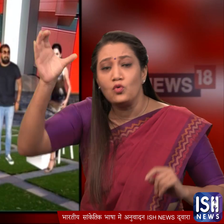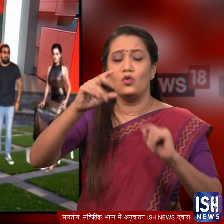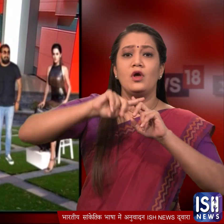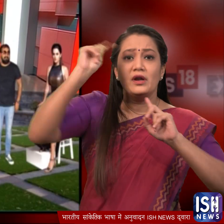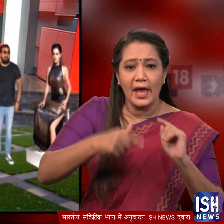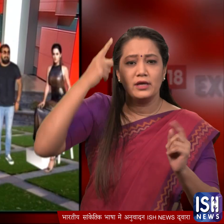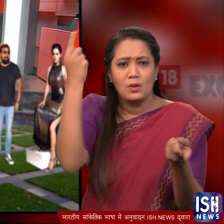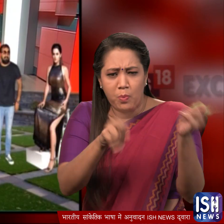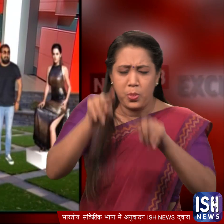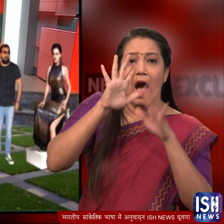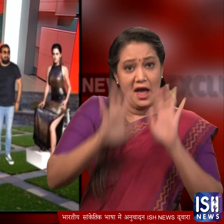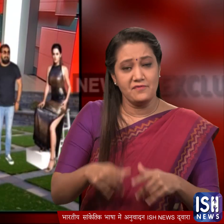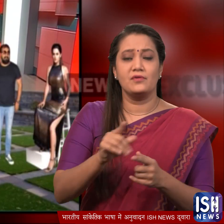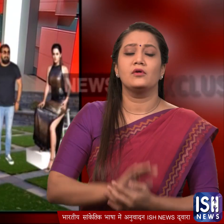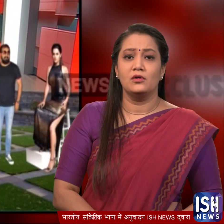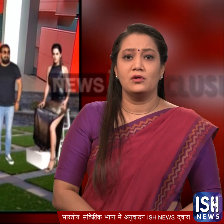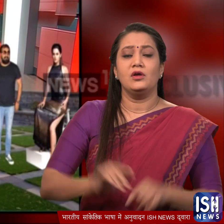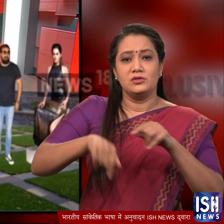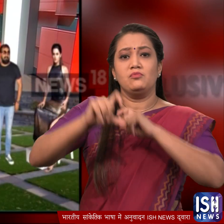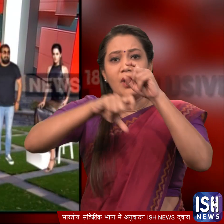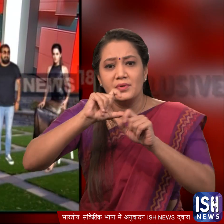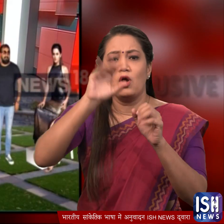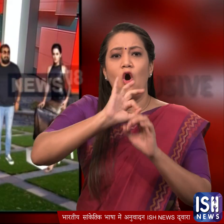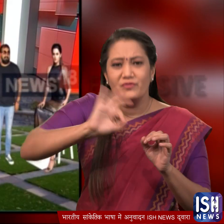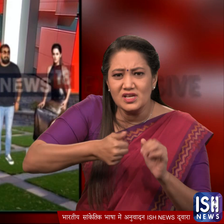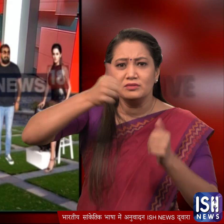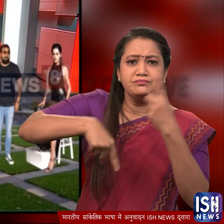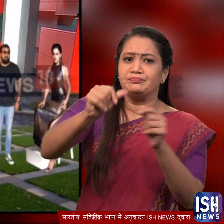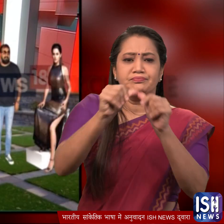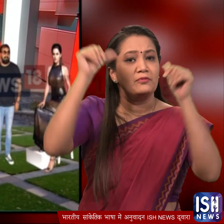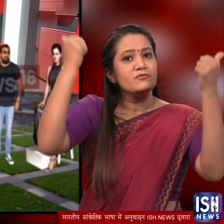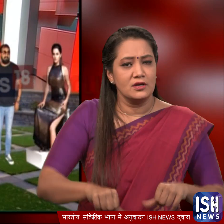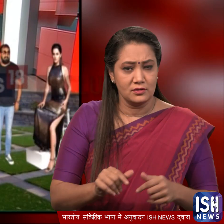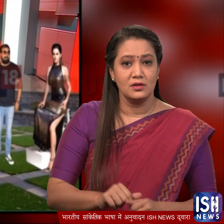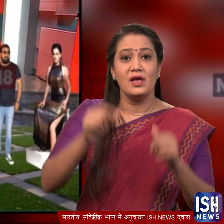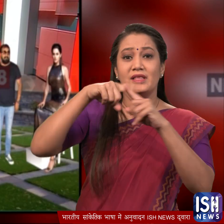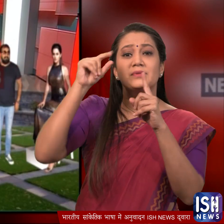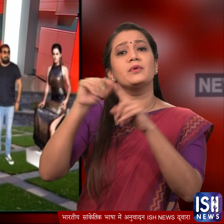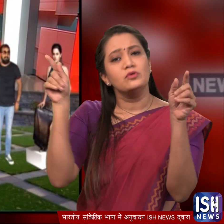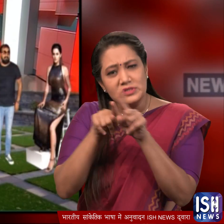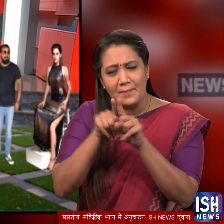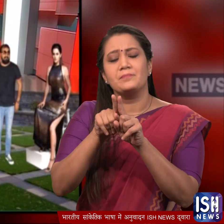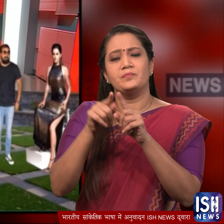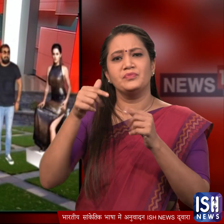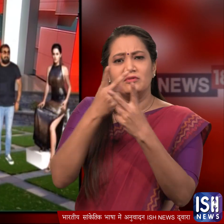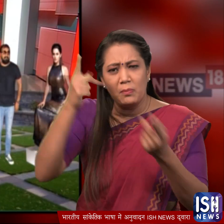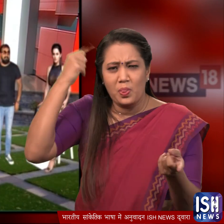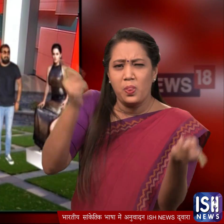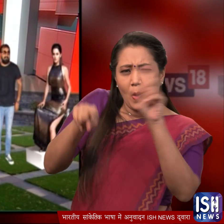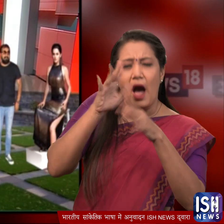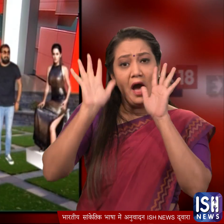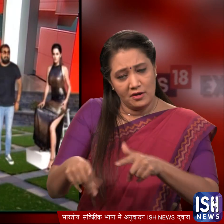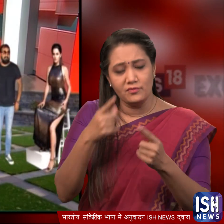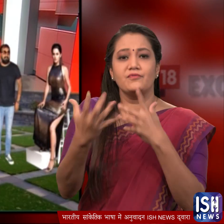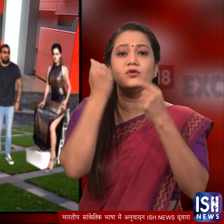350 करोड़ रुपए की टैक्स गड़बड़ी का भी पता चला है, जिसके बारे में कंपनी के अधिकारी कोई जवाब नहीं दे सके। जबकि तापसी पन्नू के खिलाफ भी इसी तरह की